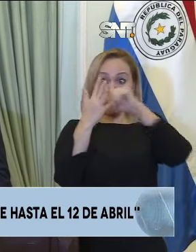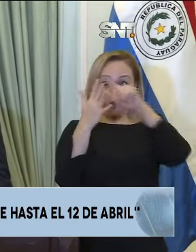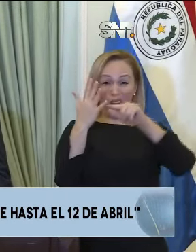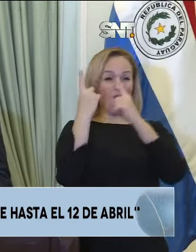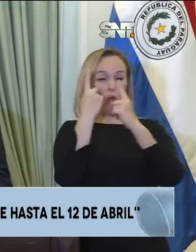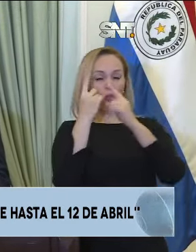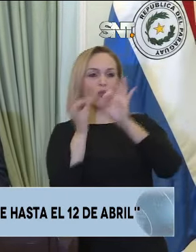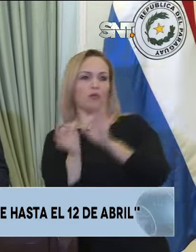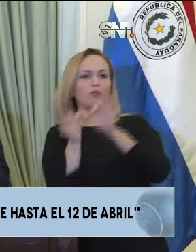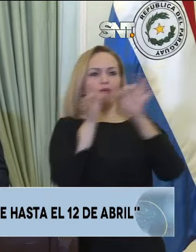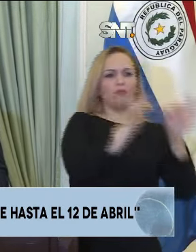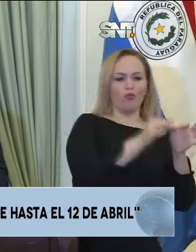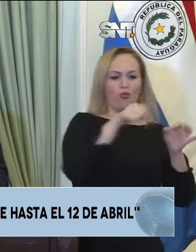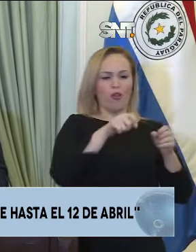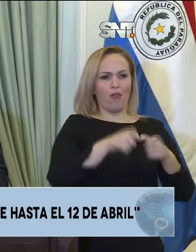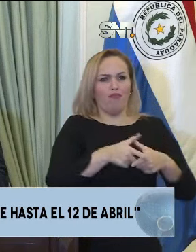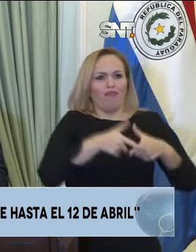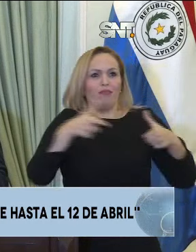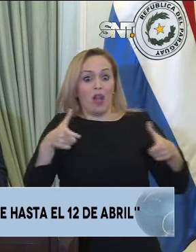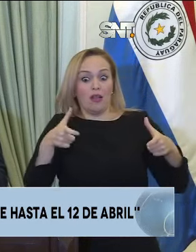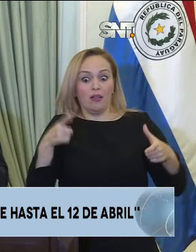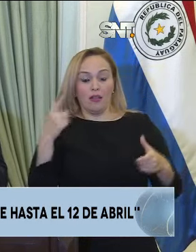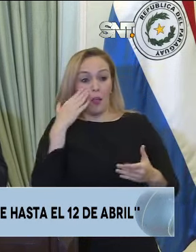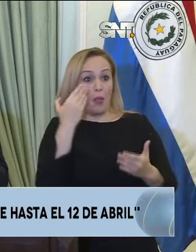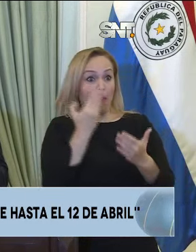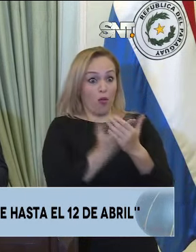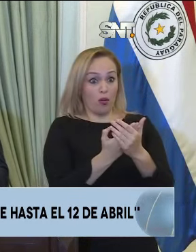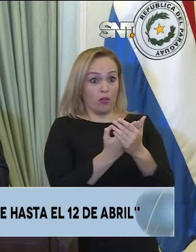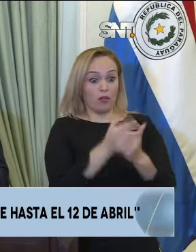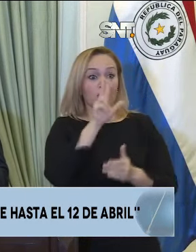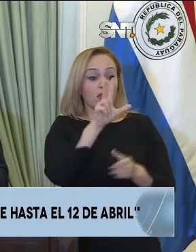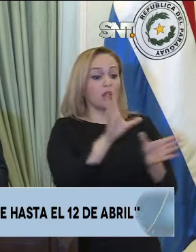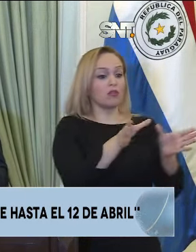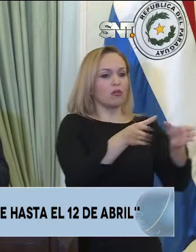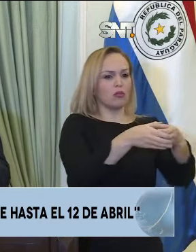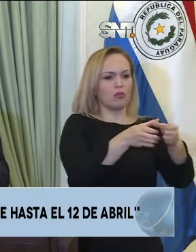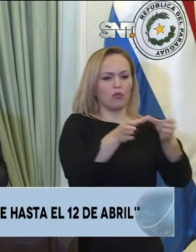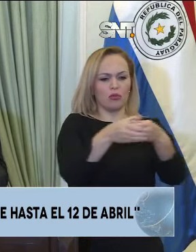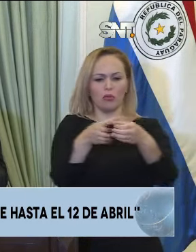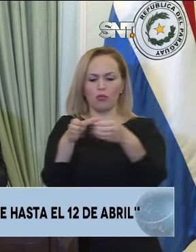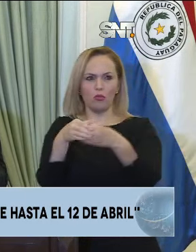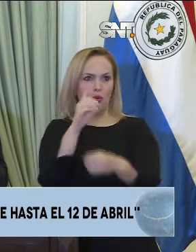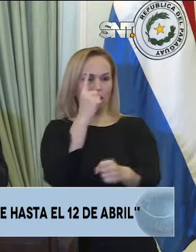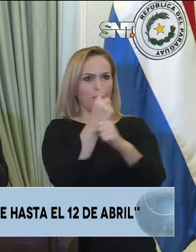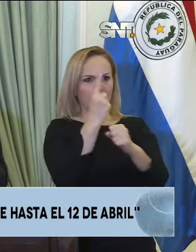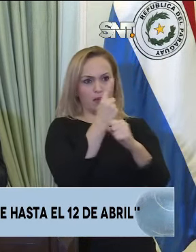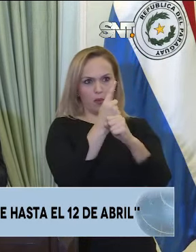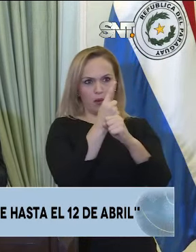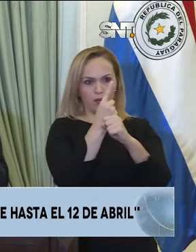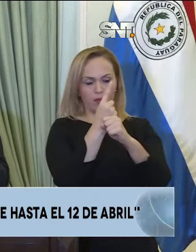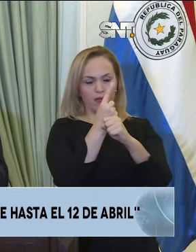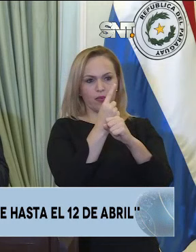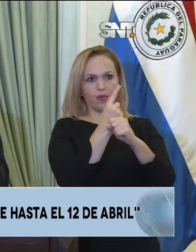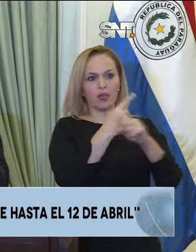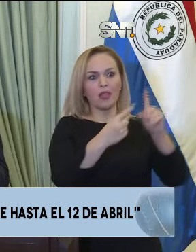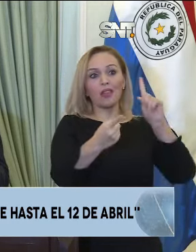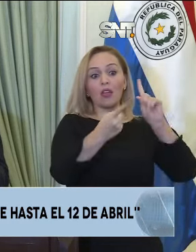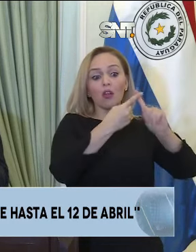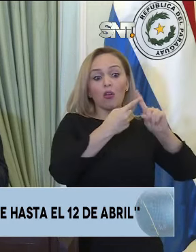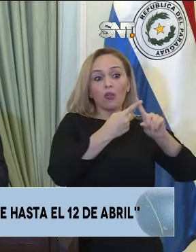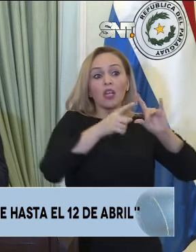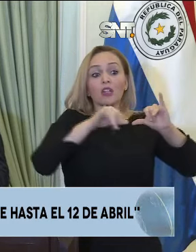tiene el Ministerio de Salud Pública. En los muestreos que hacemos, tenemos tres grupos principales. Por un lado, tenemos los contactos de